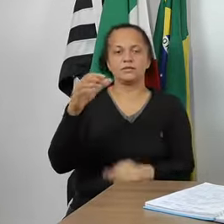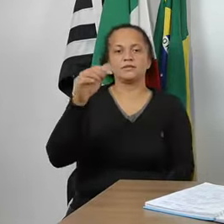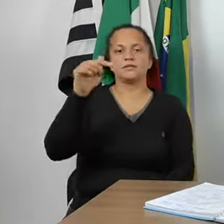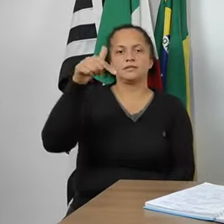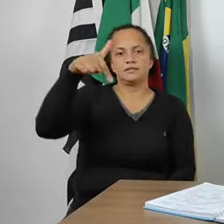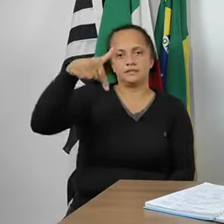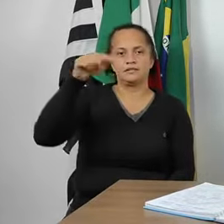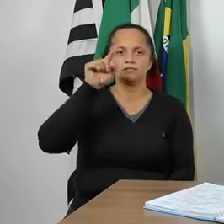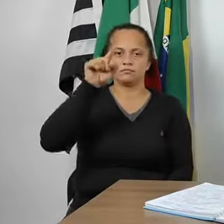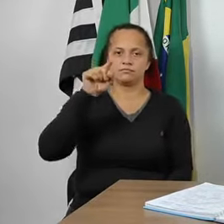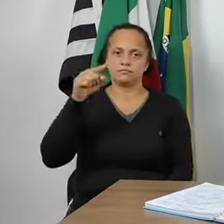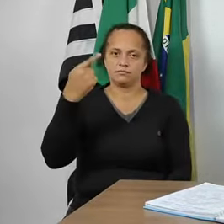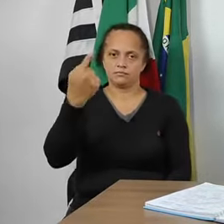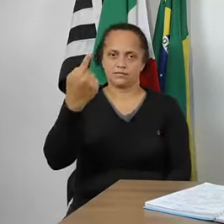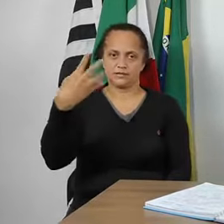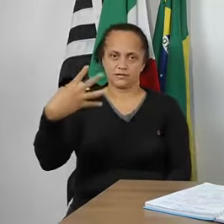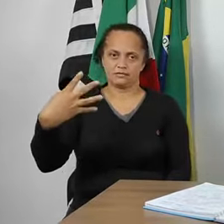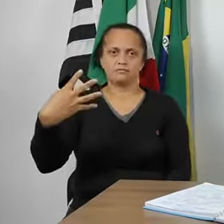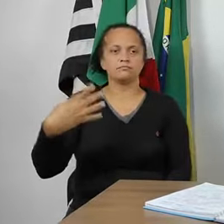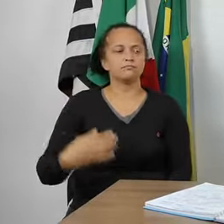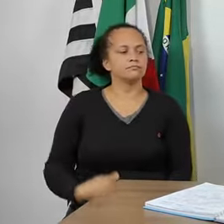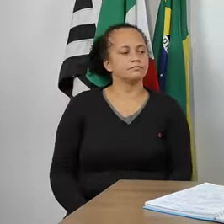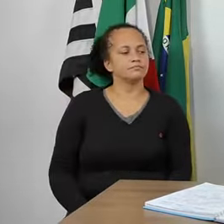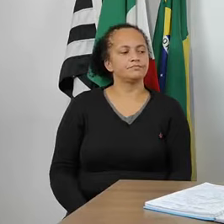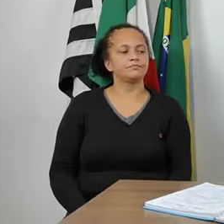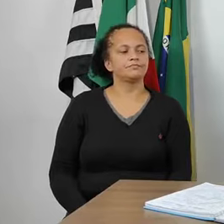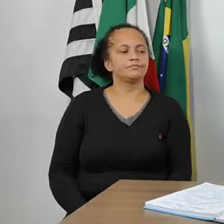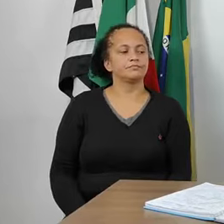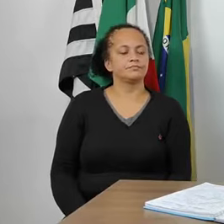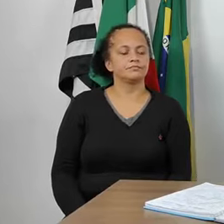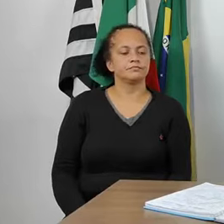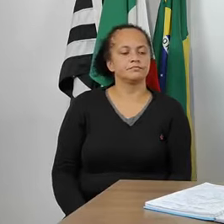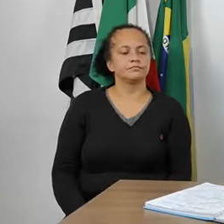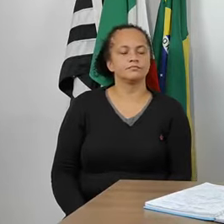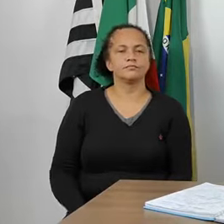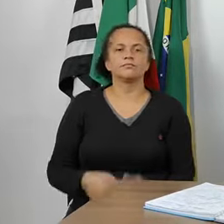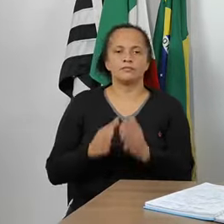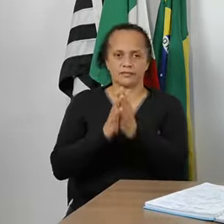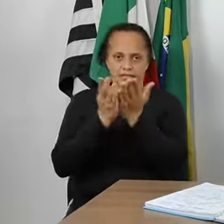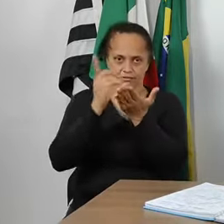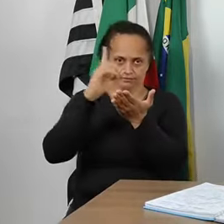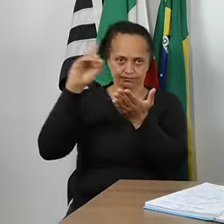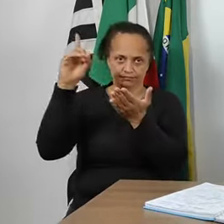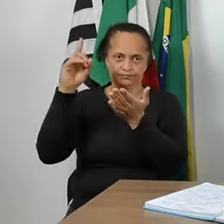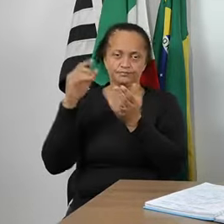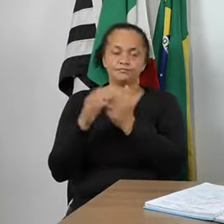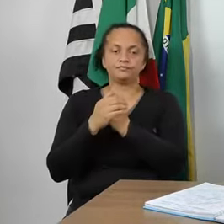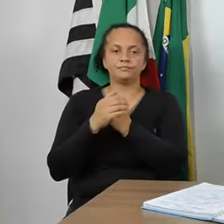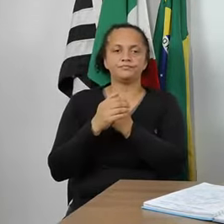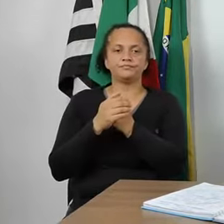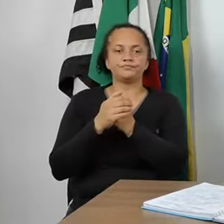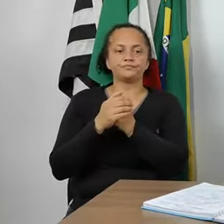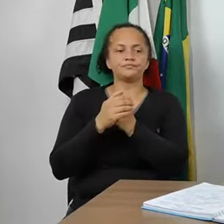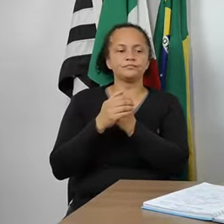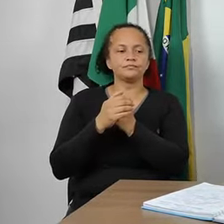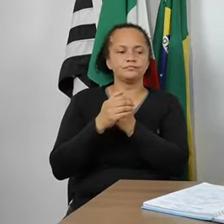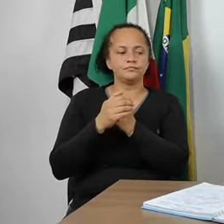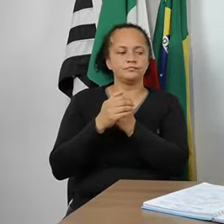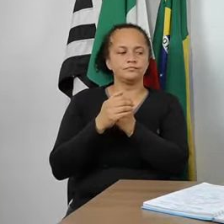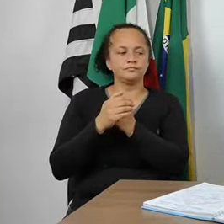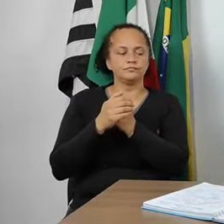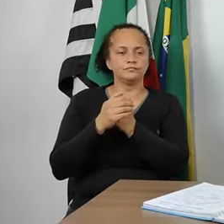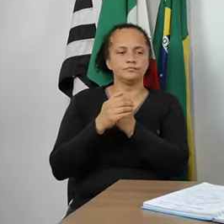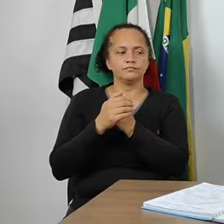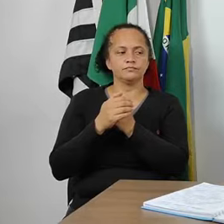Louvado seja o nome do Senhor Jesus. A palavra de Deus nos diz assim, 2 Crônicas,